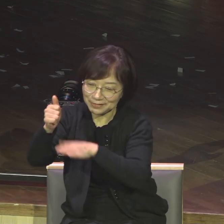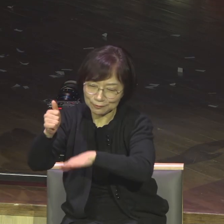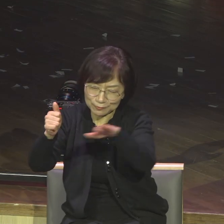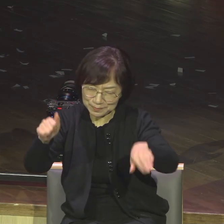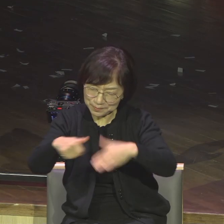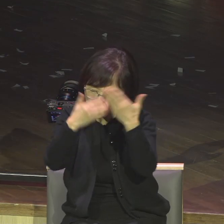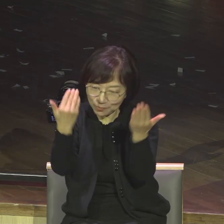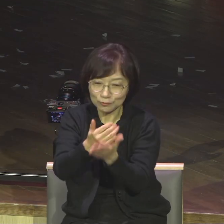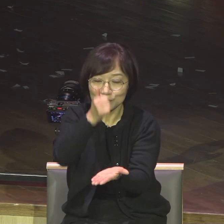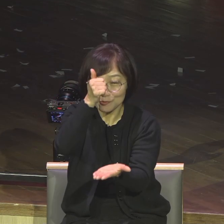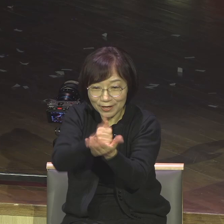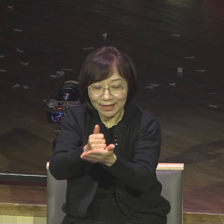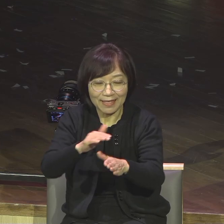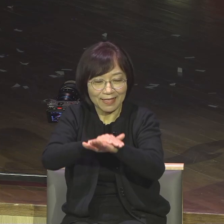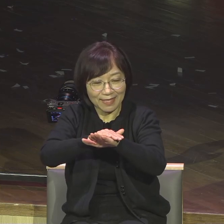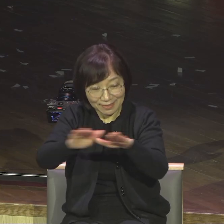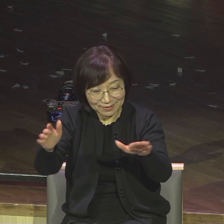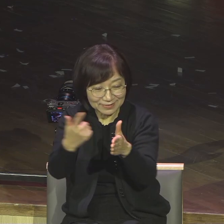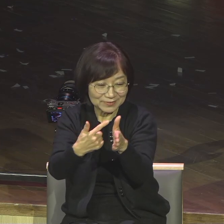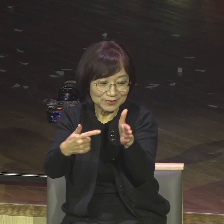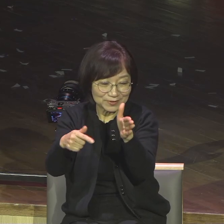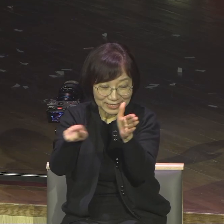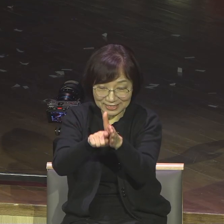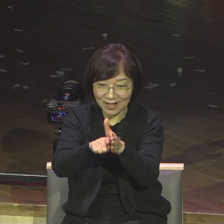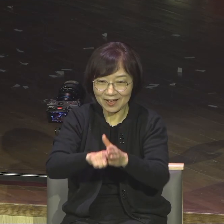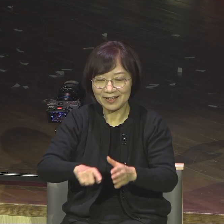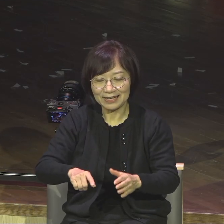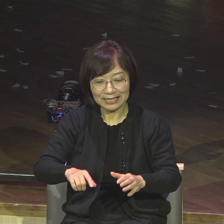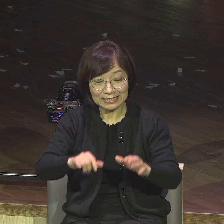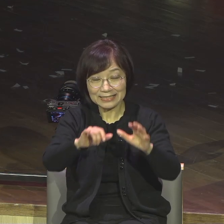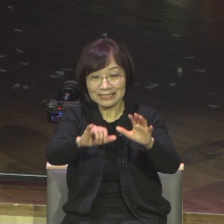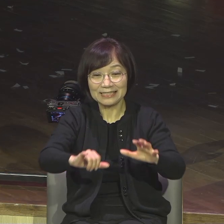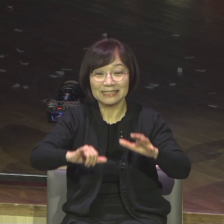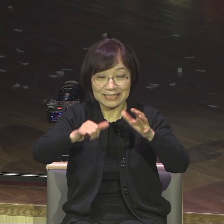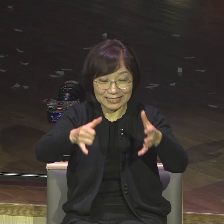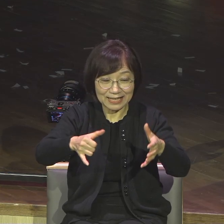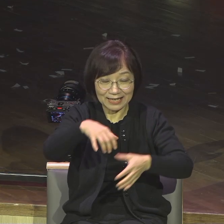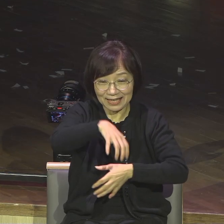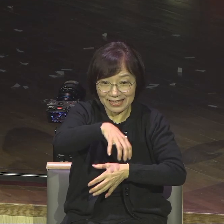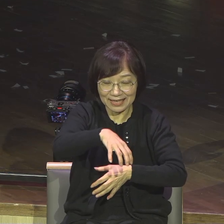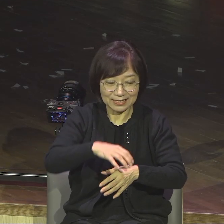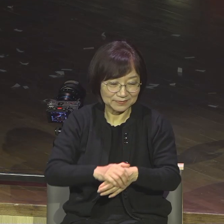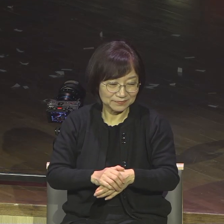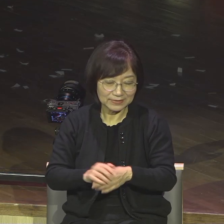사해 주시기 위해서 이 땅에 인간의 몸을 입고